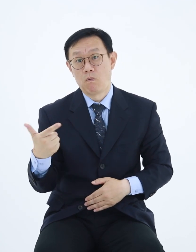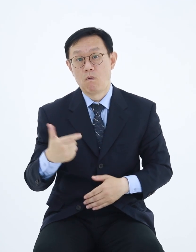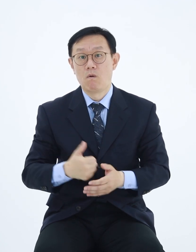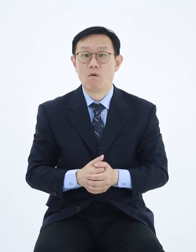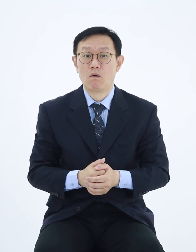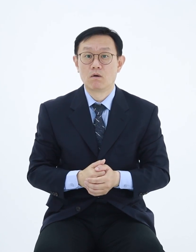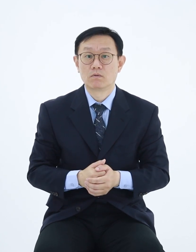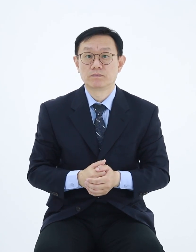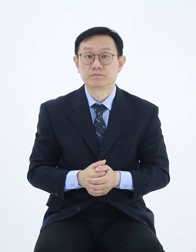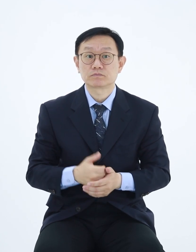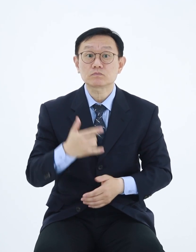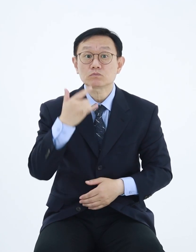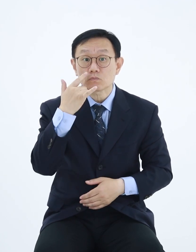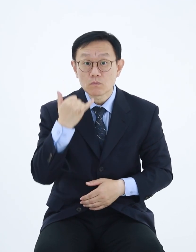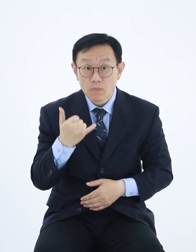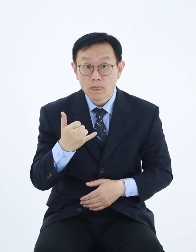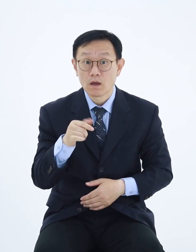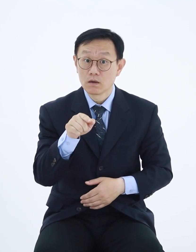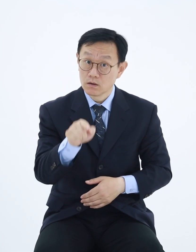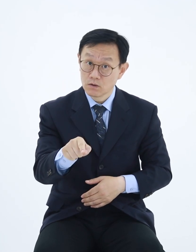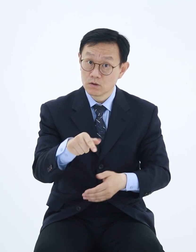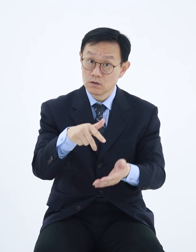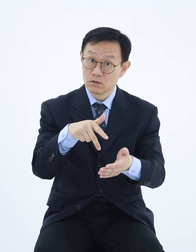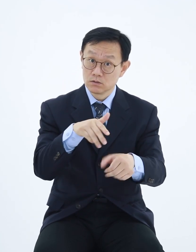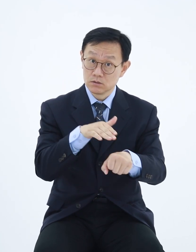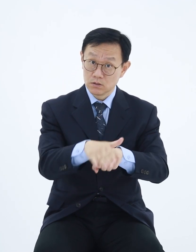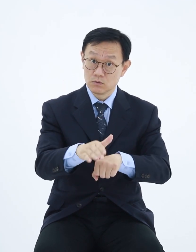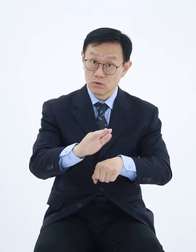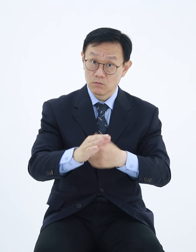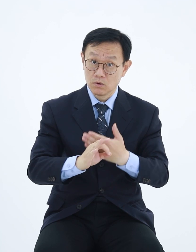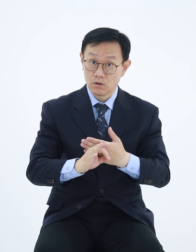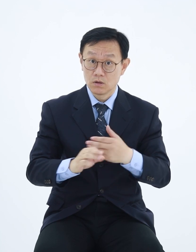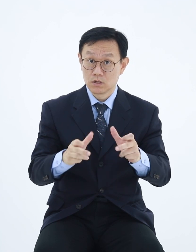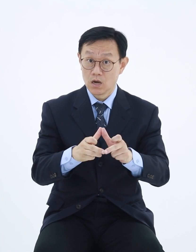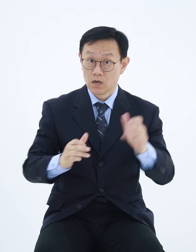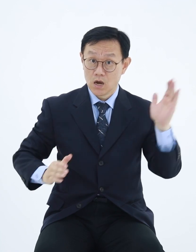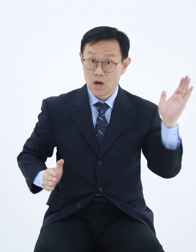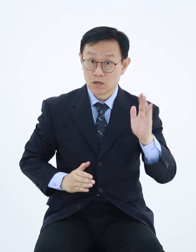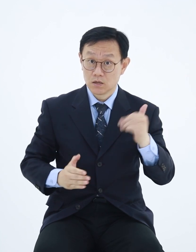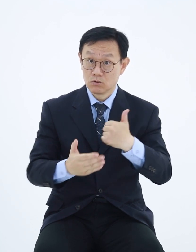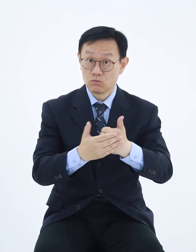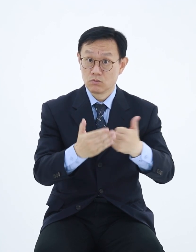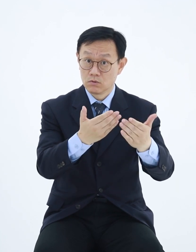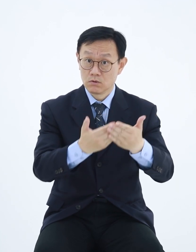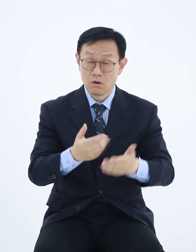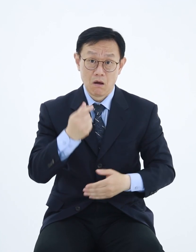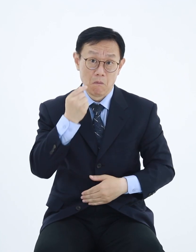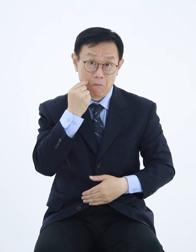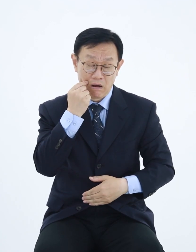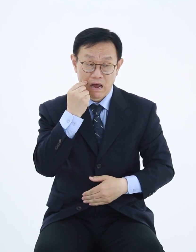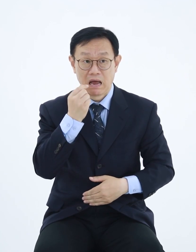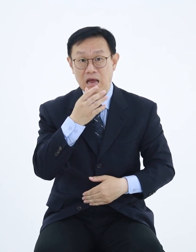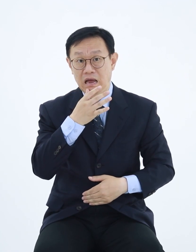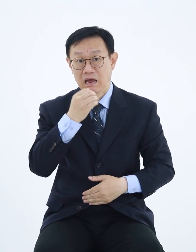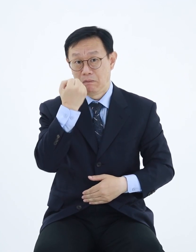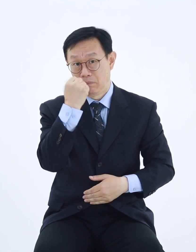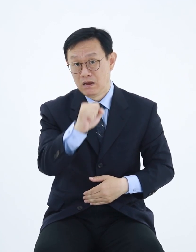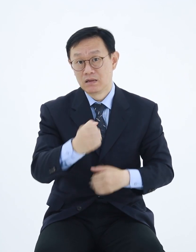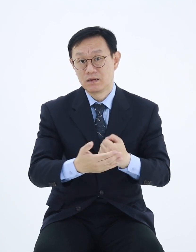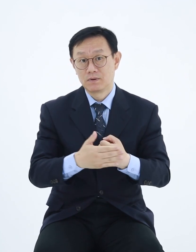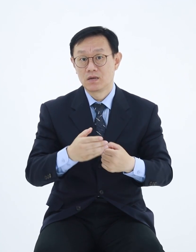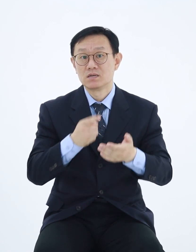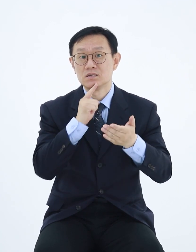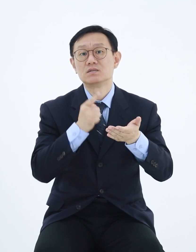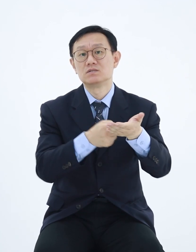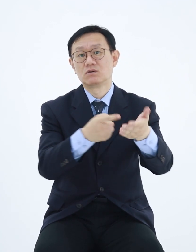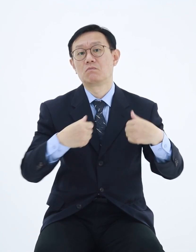없습니다. 부모들은 이렇게 되면 장애 학생들이 제대로 된 돌봄과 지원을 받지 못할 것을 알기에 신청조차 할 수 없게